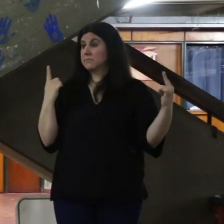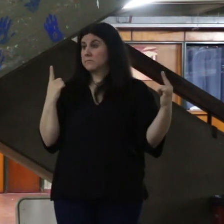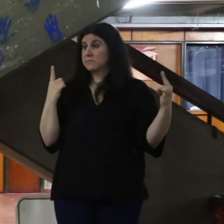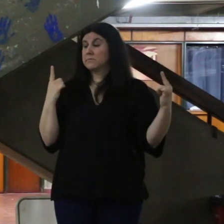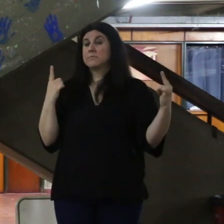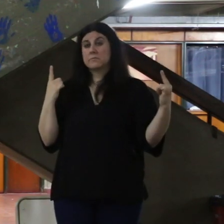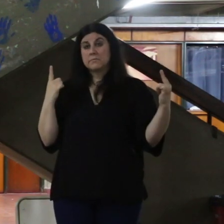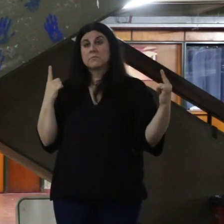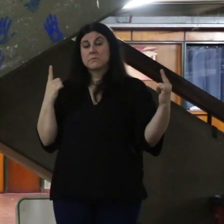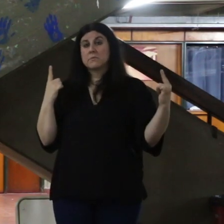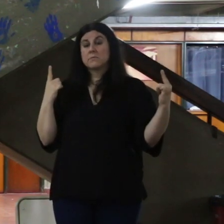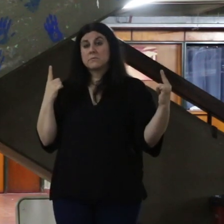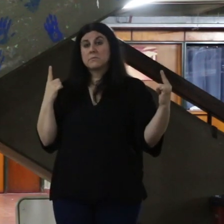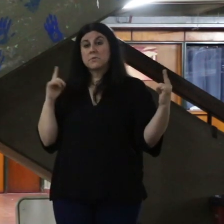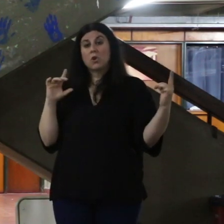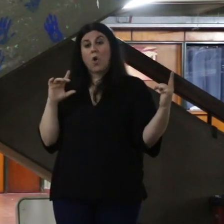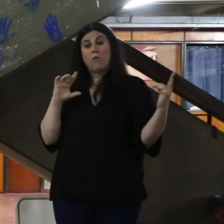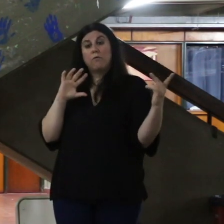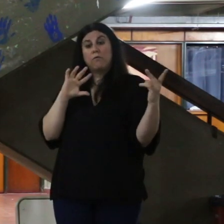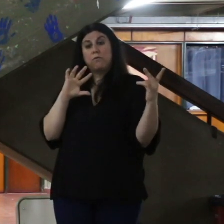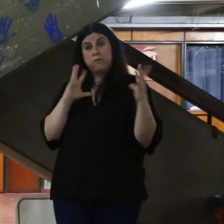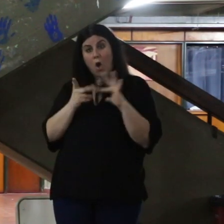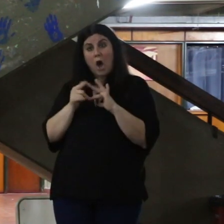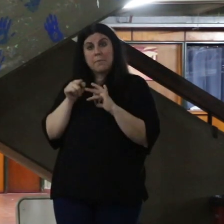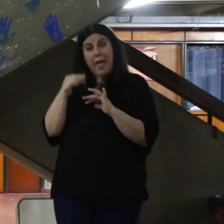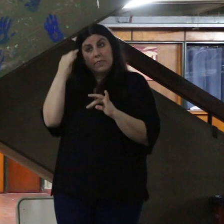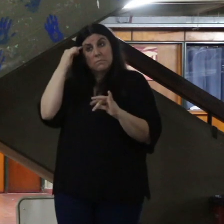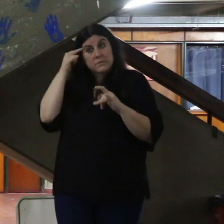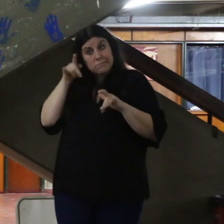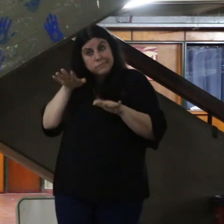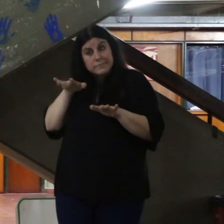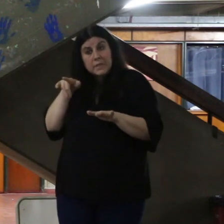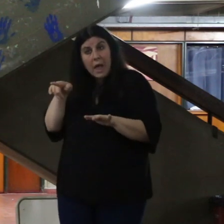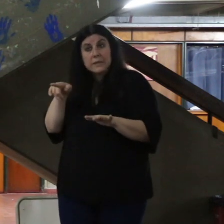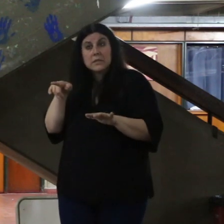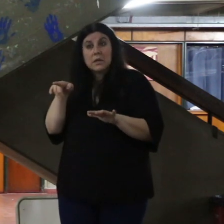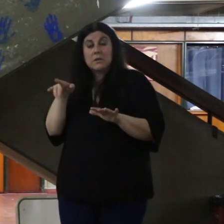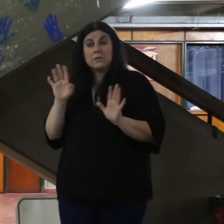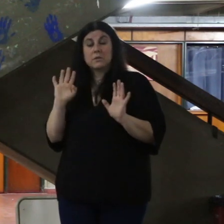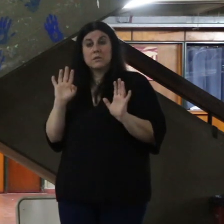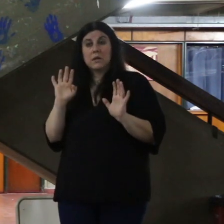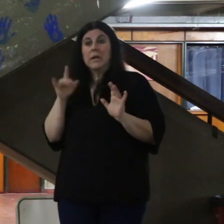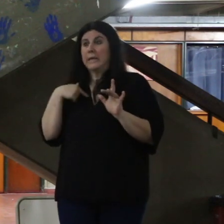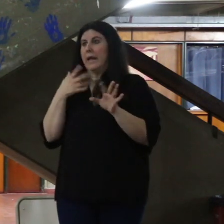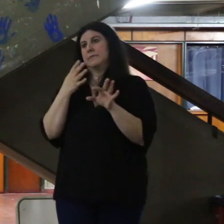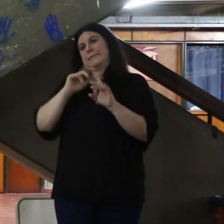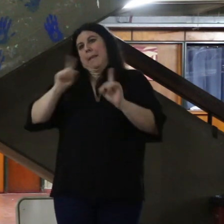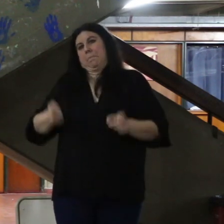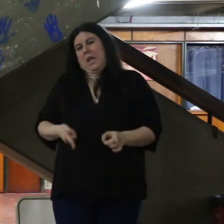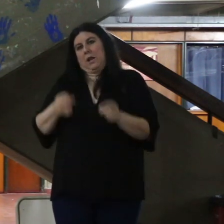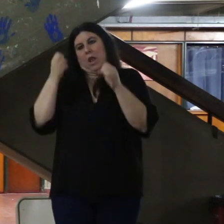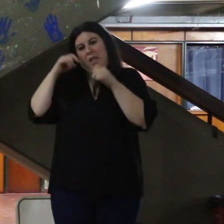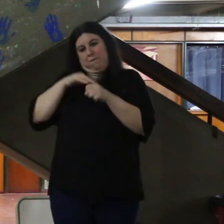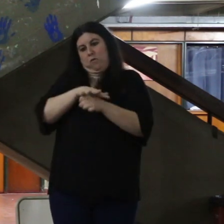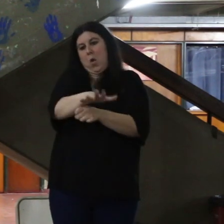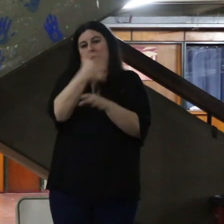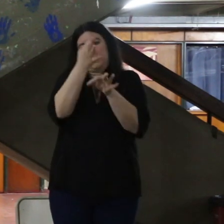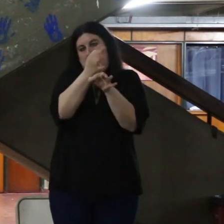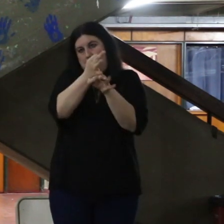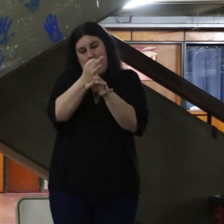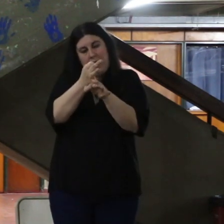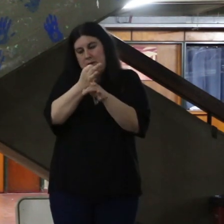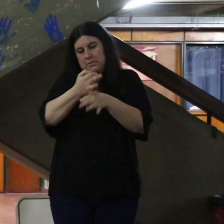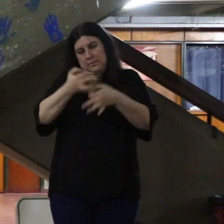Y con esas formas de construir subjetividades, ¿sí?, que se cuela en la escuela, por supuesto, pero